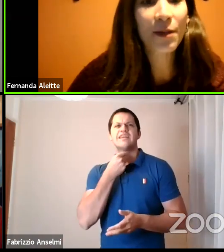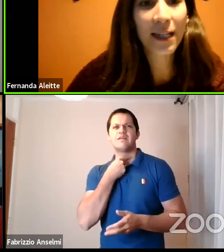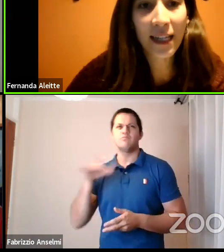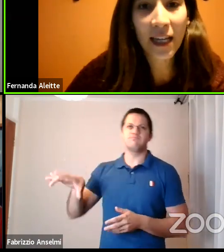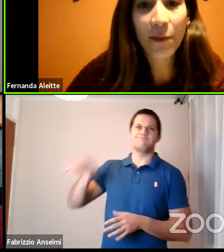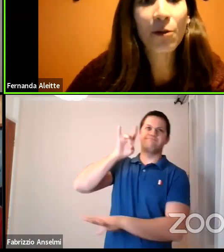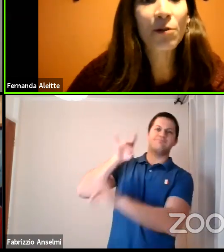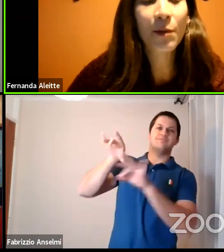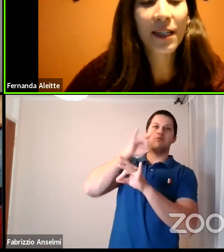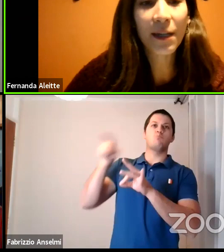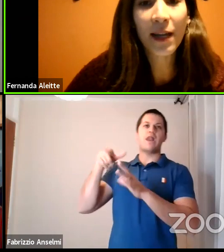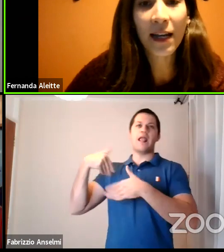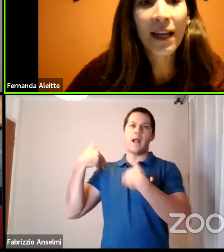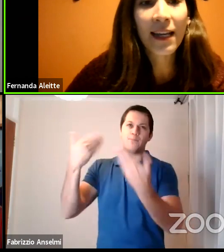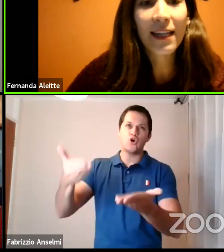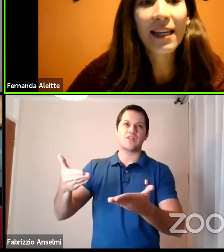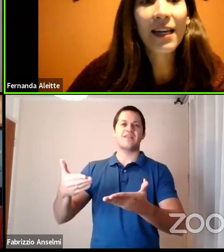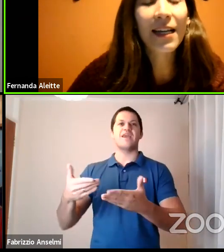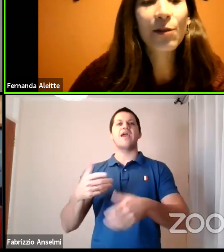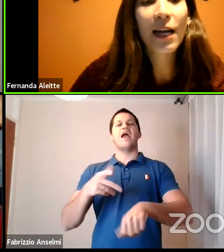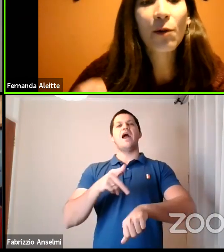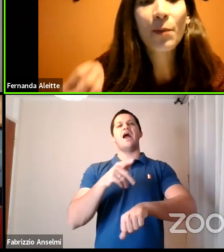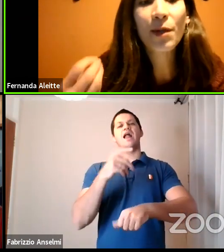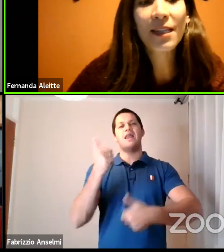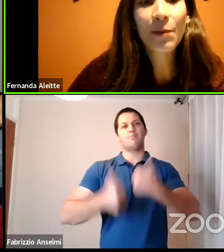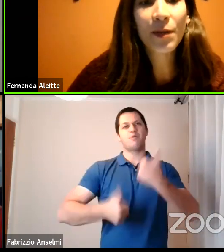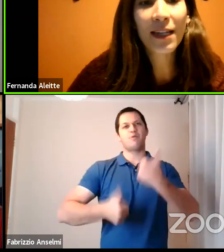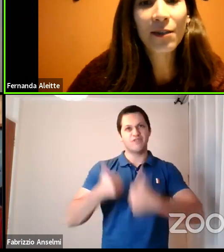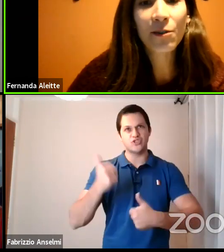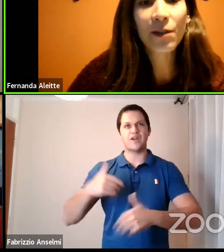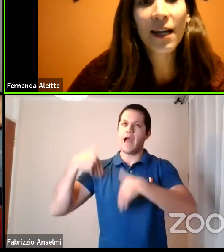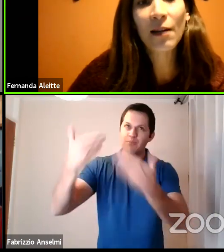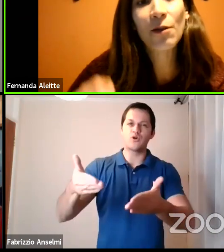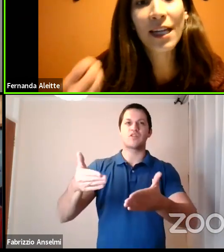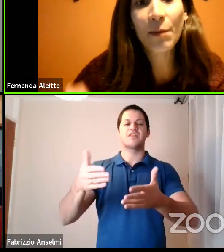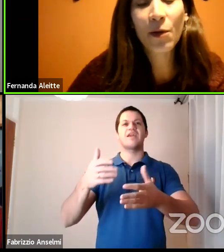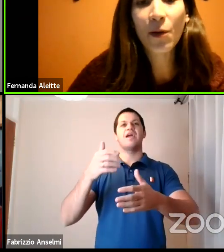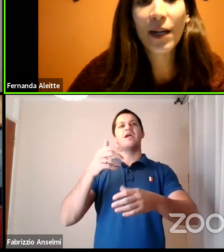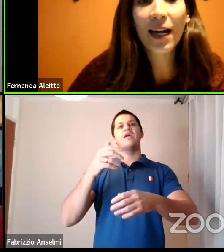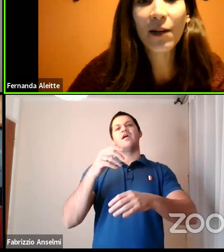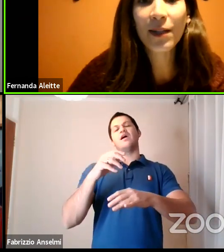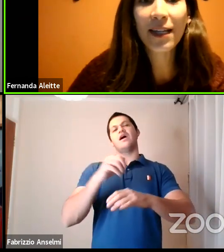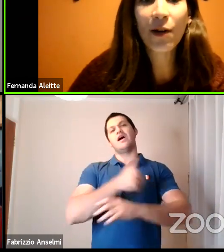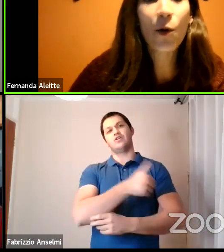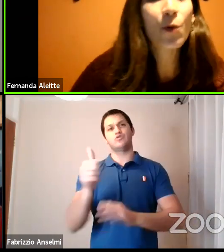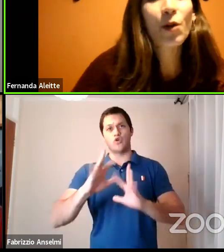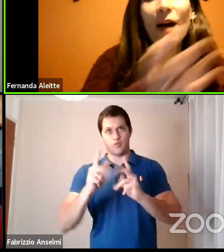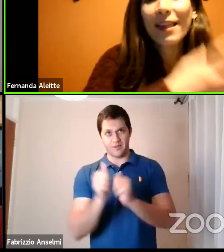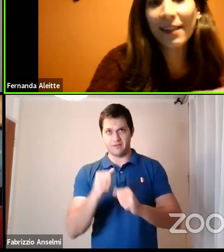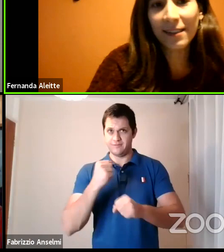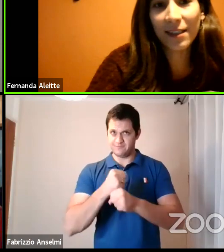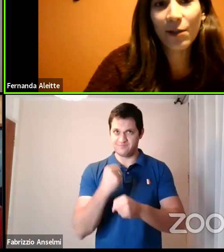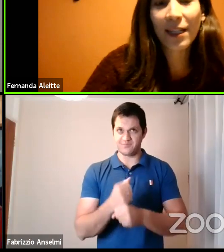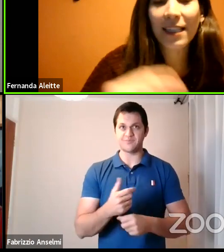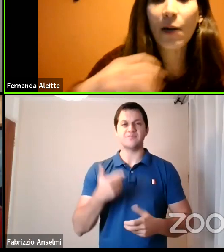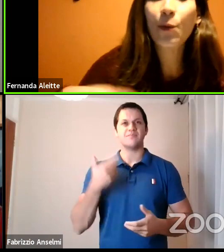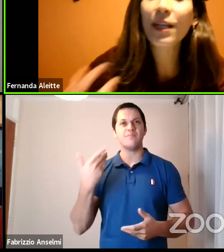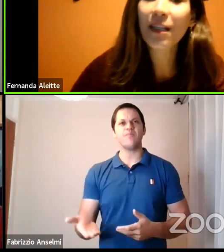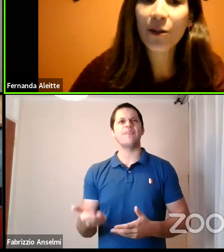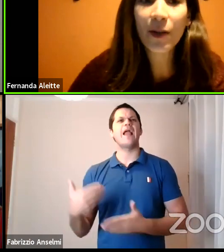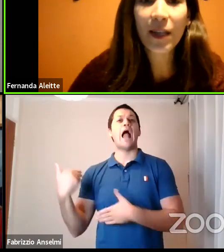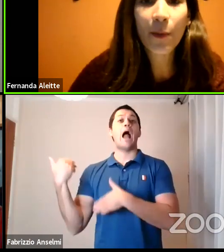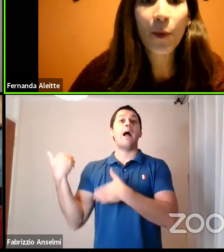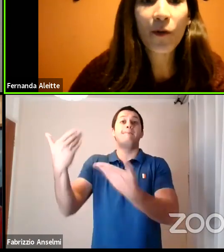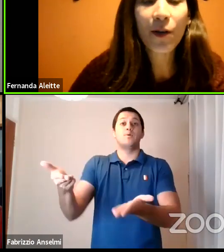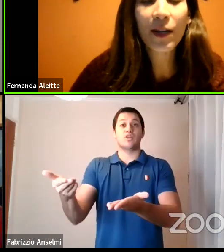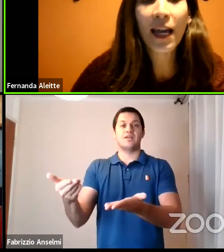o su aporte académico, su aporte gremial. Y eso es algo importante porque la historia es algo dinámico, no es algo que ocurrió antes, sino que está